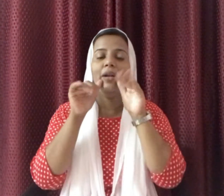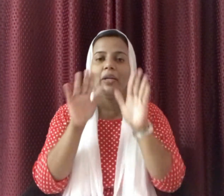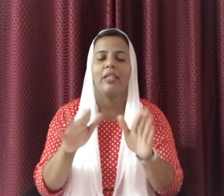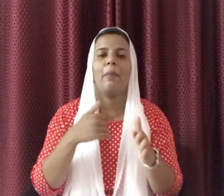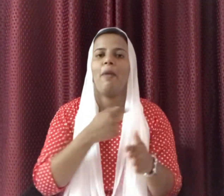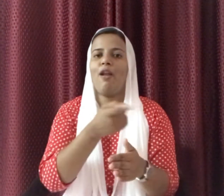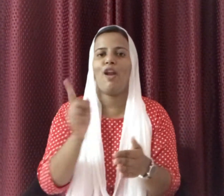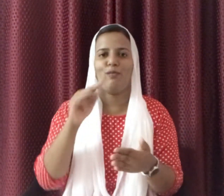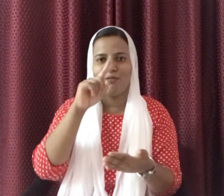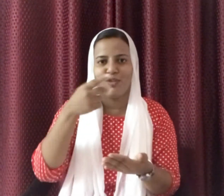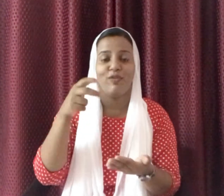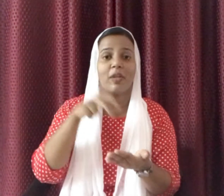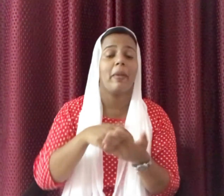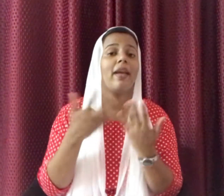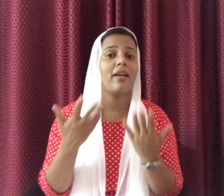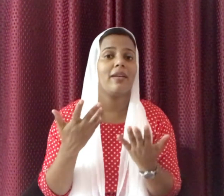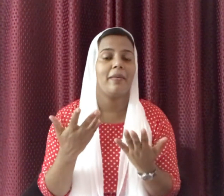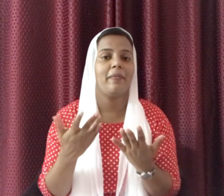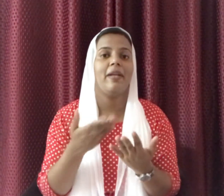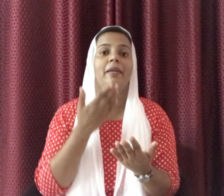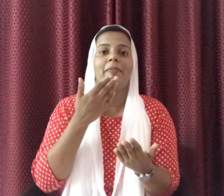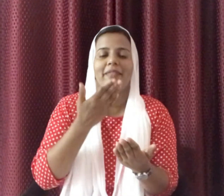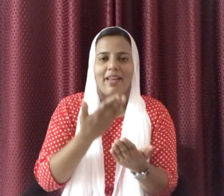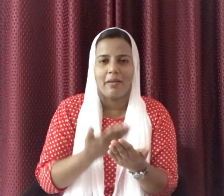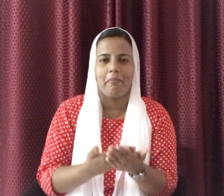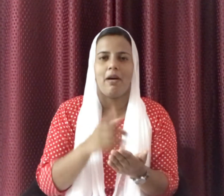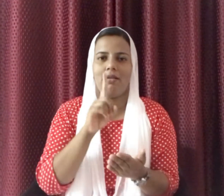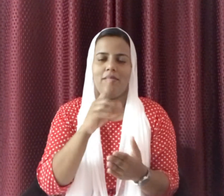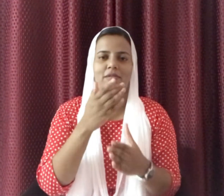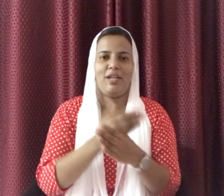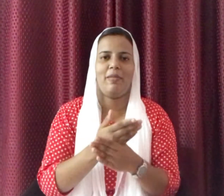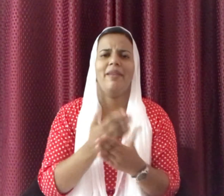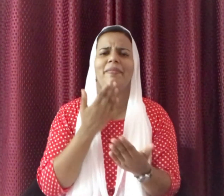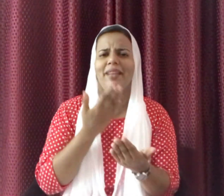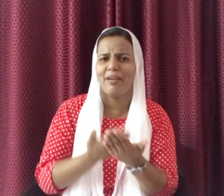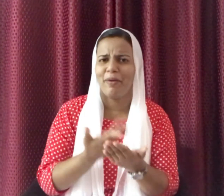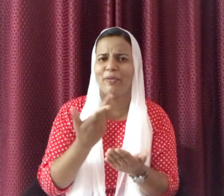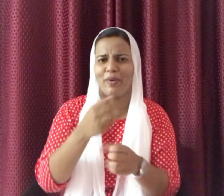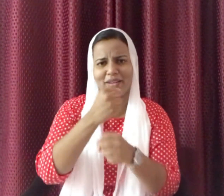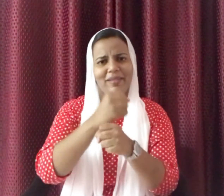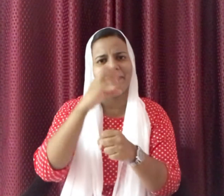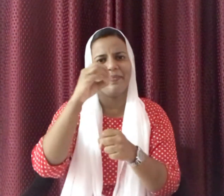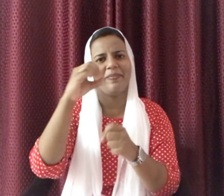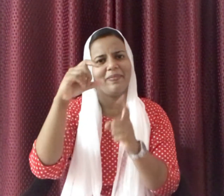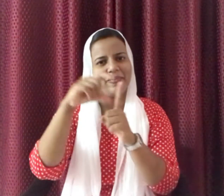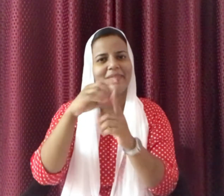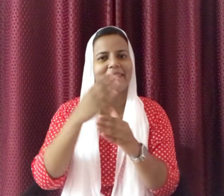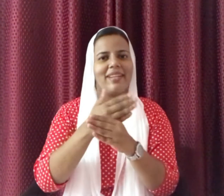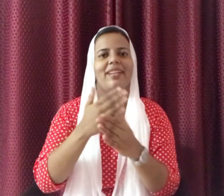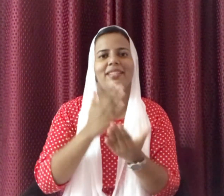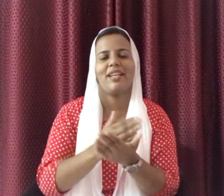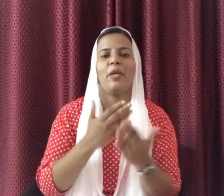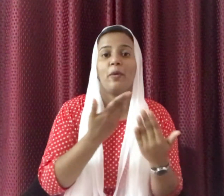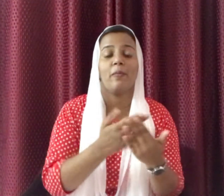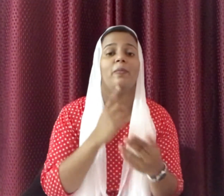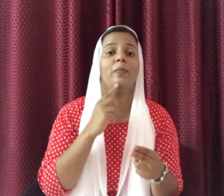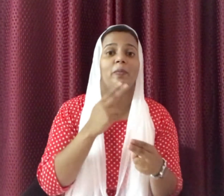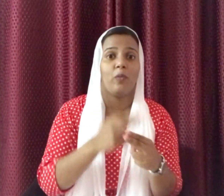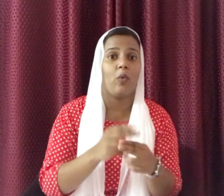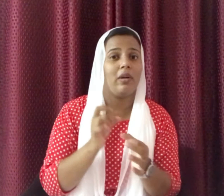വസിക്കും. എങ്ങനെ ജീവിക്കുമ്പോൾ? നന്മയെ അനുകരിക്കുമ്പോൾ, തിന്മയെ വിട്ടകന്ന് നന്മ നമ്മൾ ചെയ്യുമ്പോൾ. അതുകൊണ്ട് എന്നെ